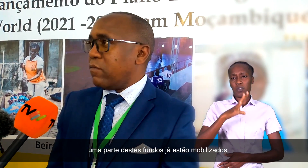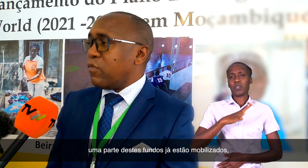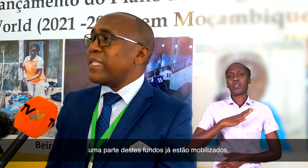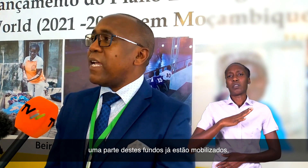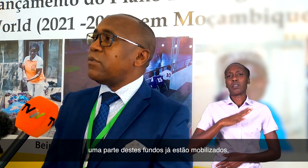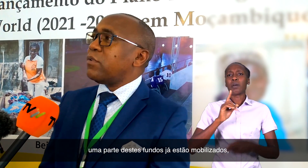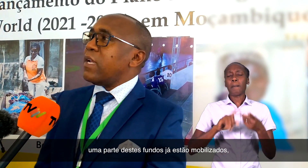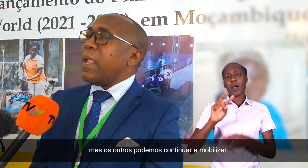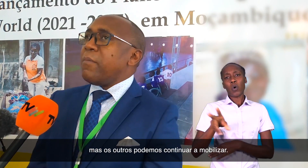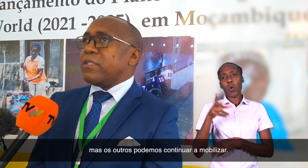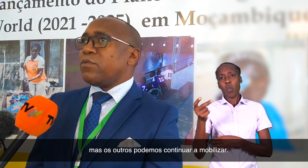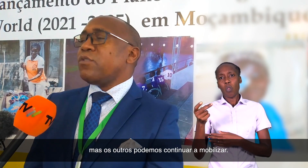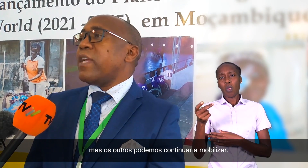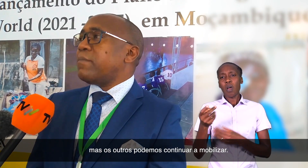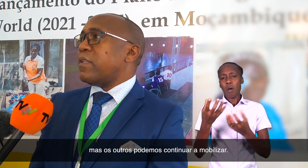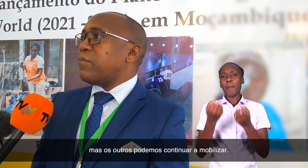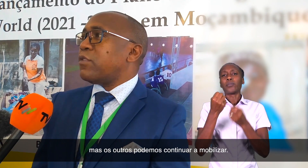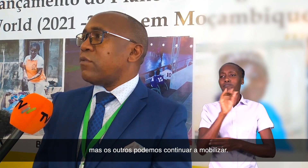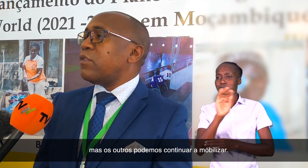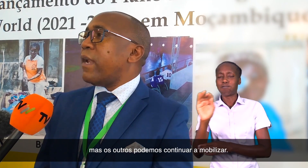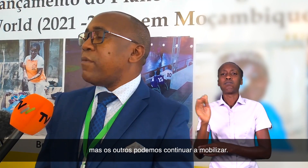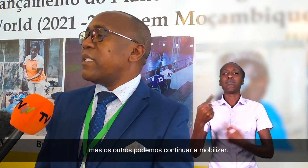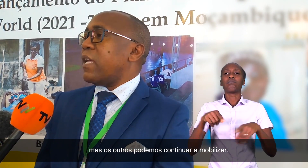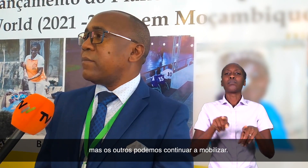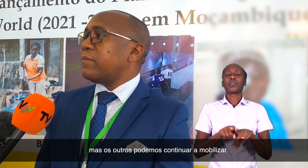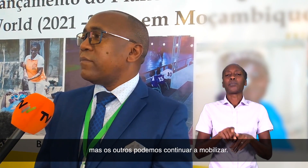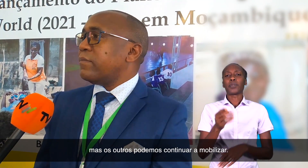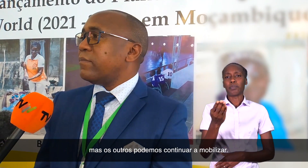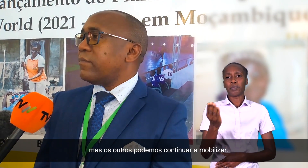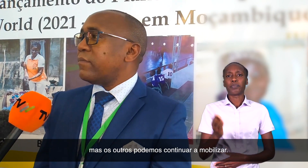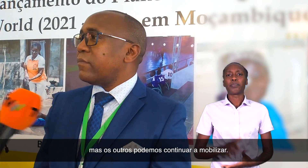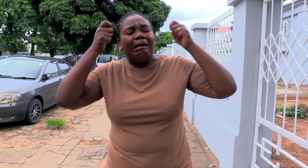estão mobilizados, mas os outros ainda poderemos continuar a mobilizar.